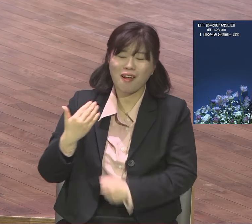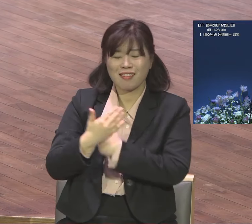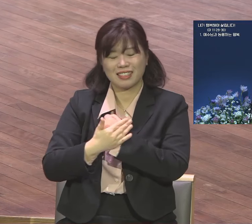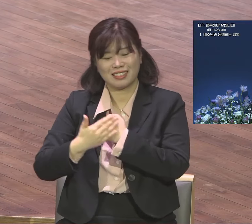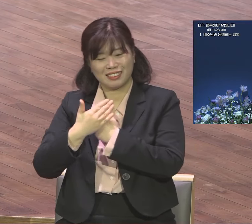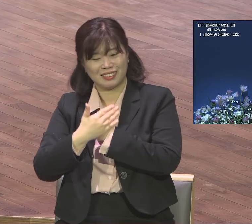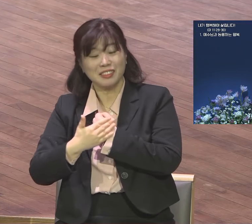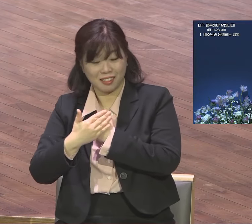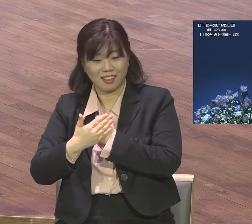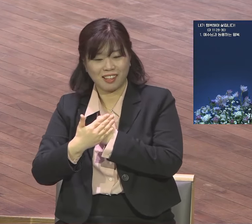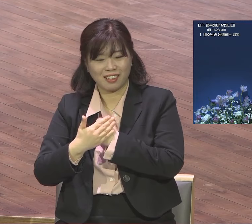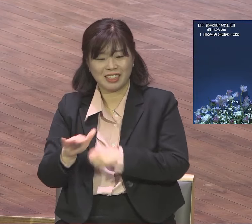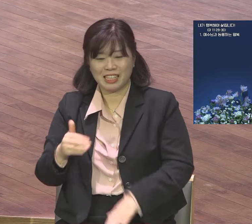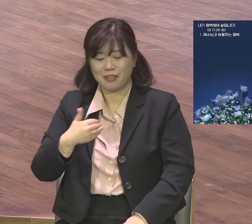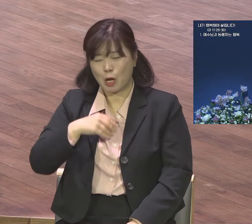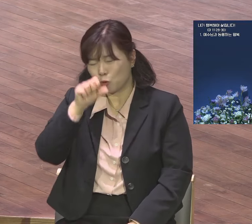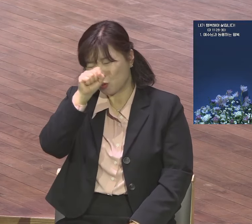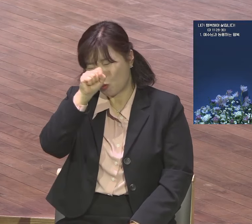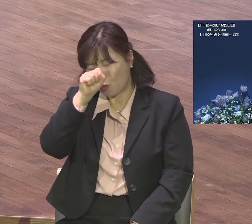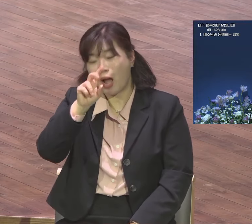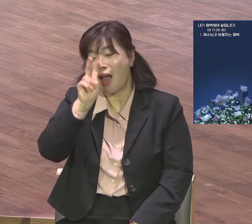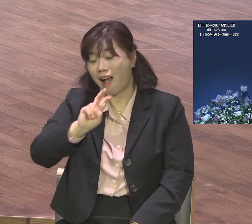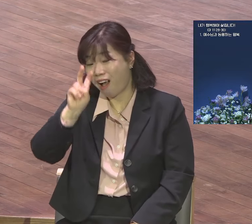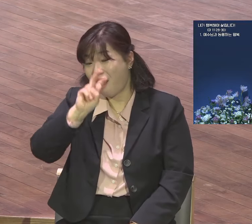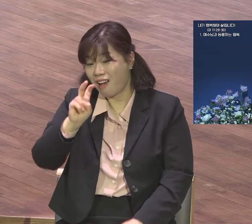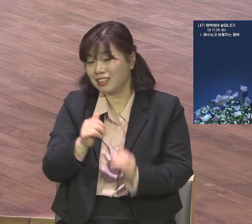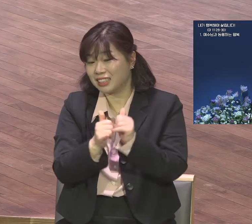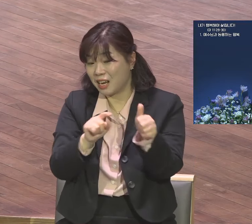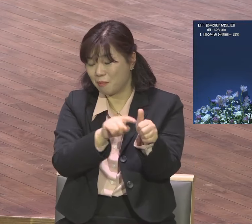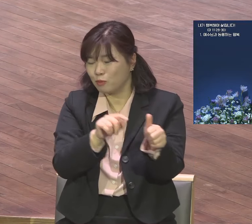가수가 부르는 찬양을 좋아합니다.